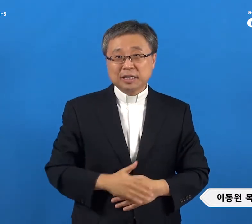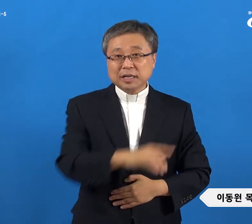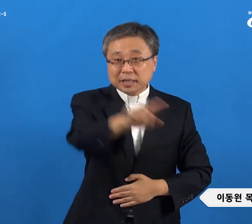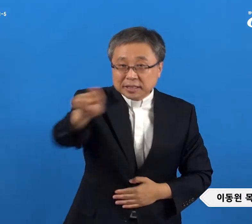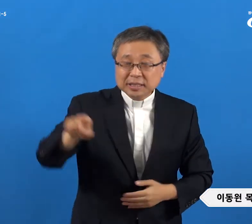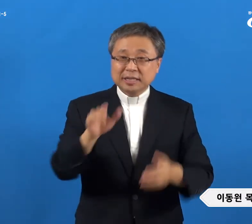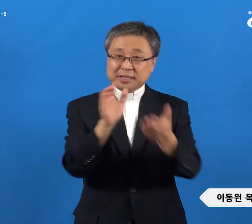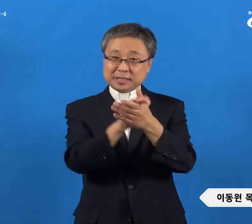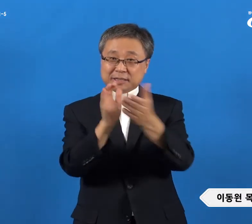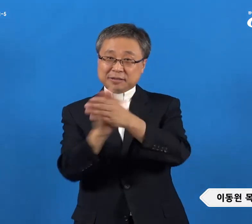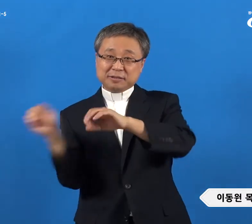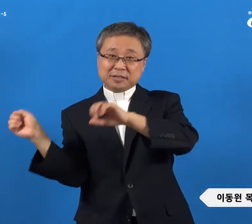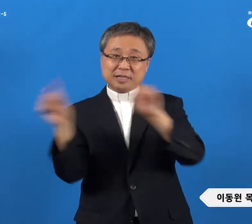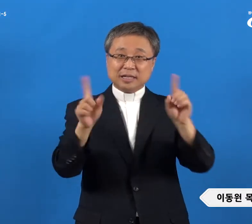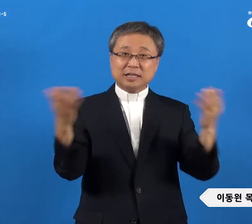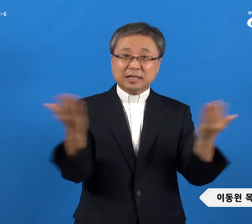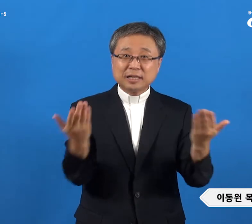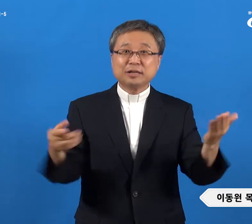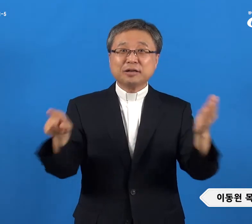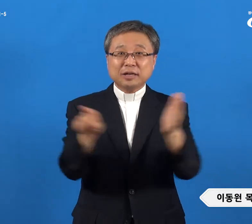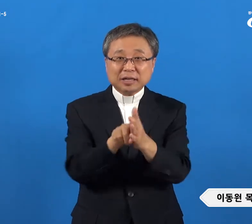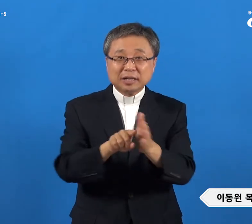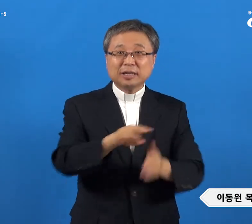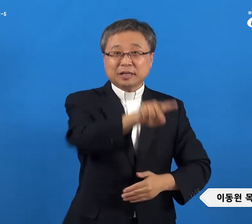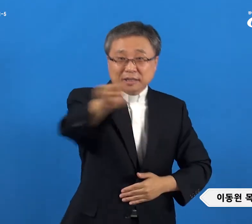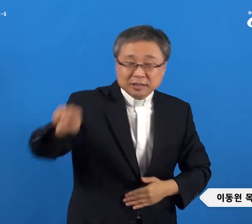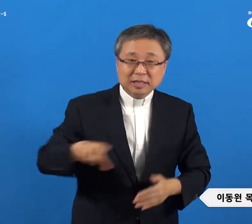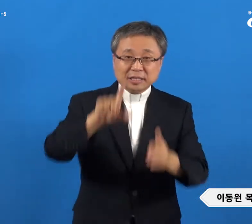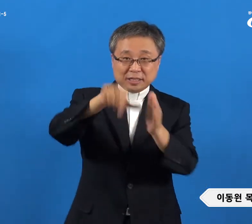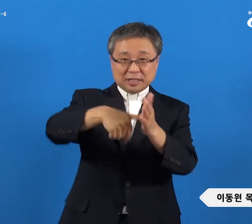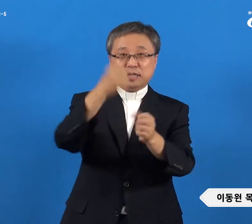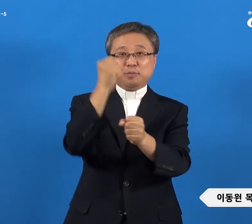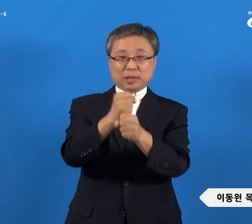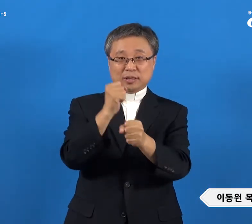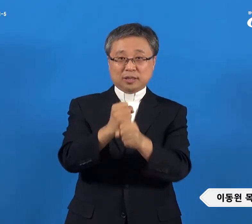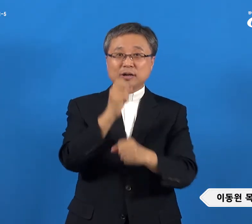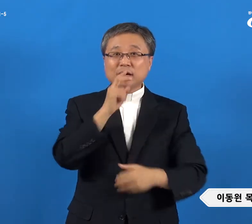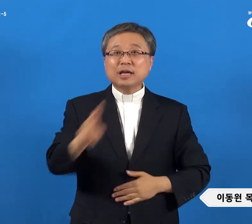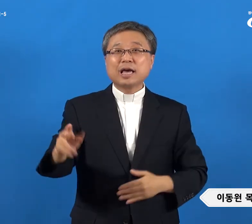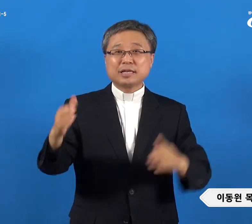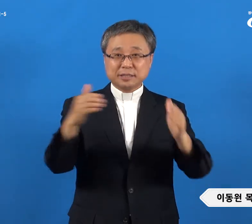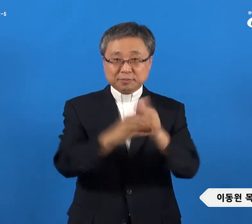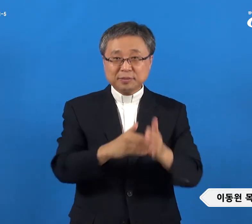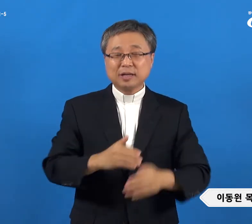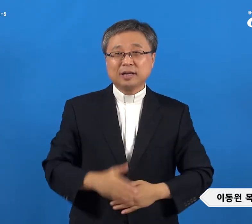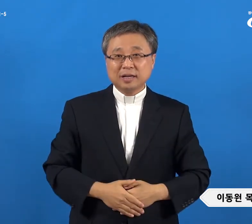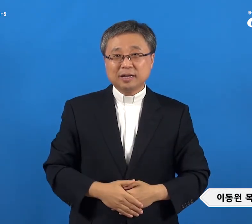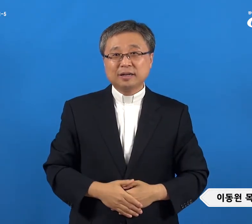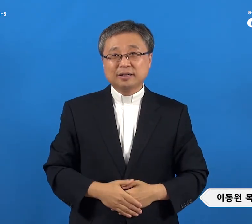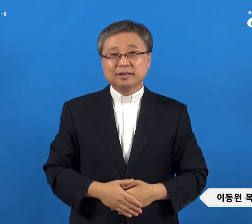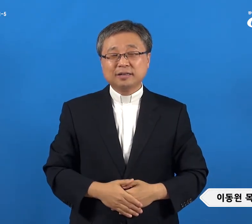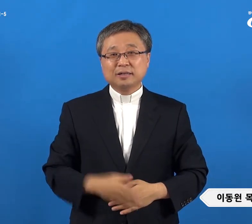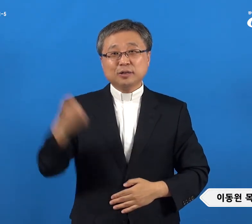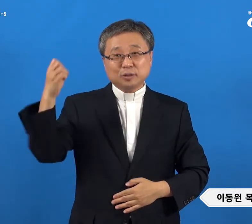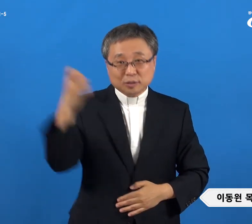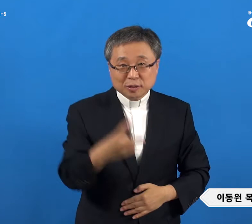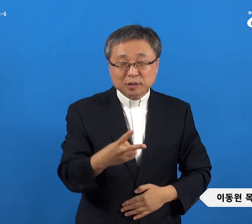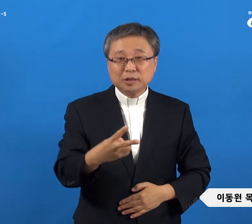친구 살리는 일을 위해서 우선 그들의 시간을 내야만 했었을 것입니다. 시간의 희생. 또 지붕을